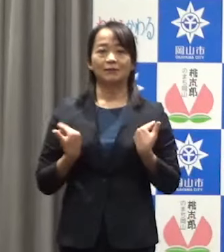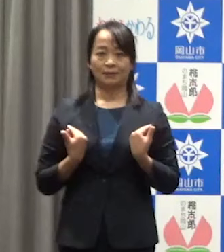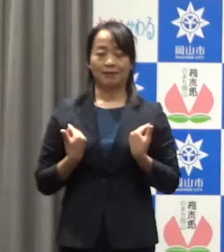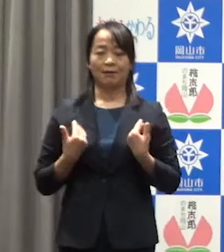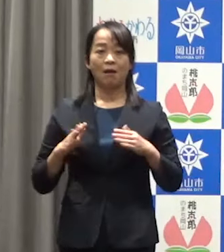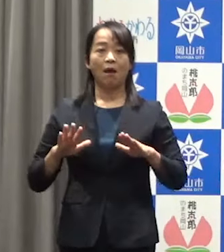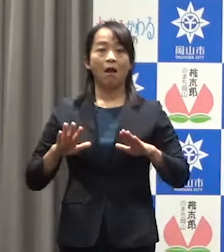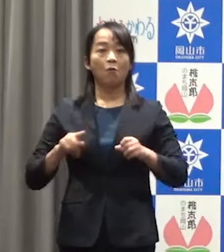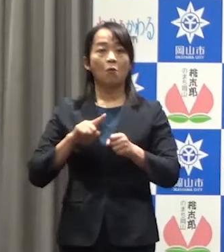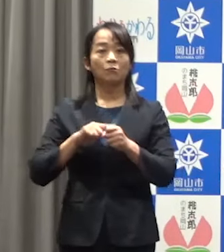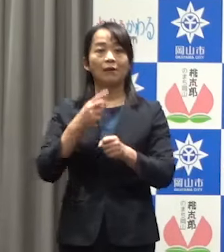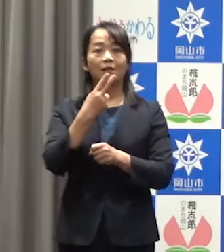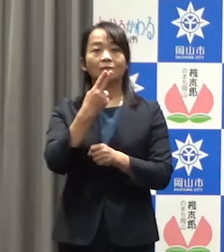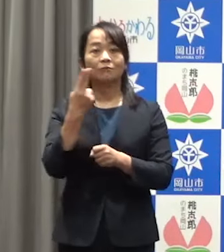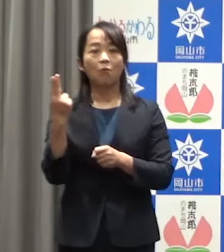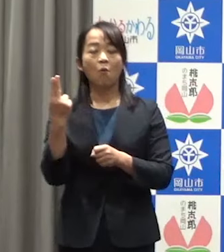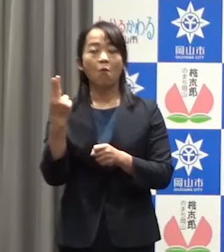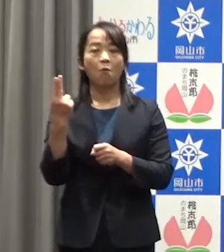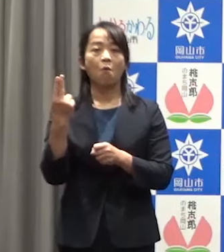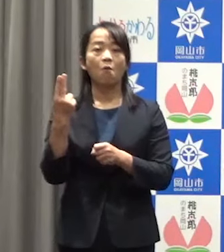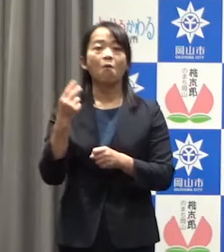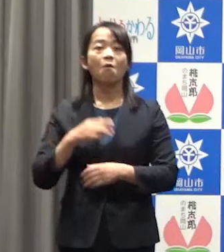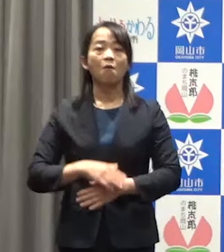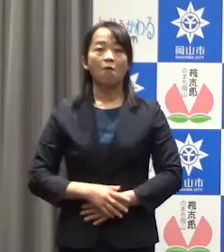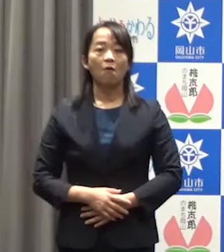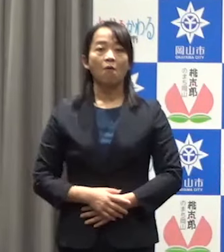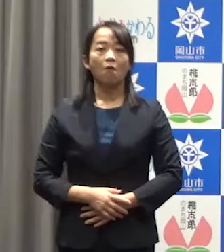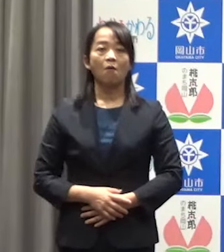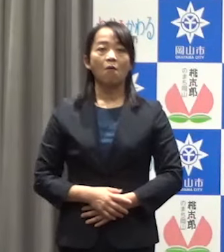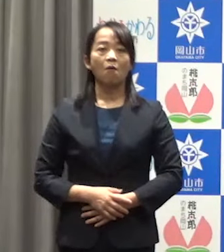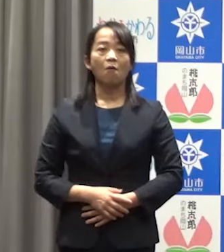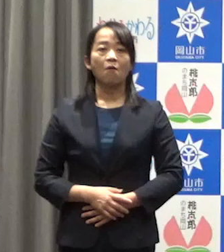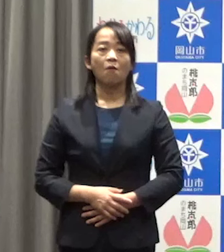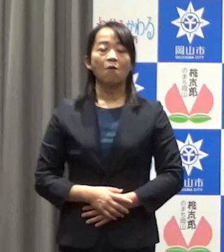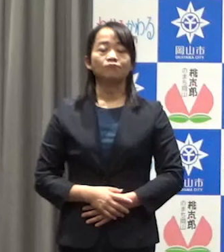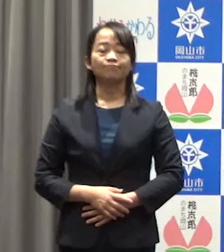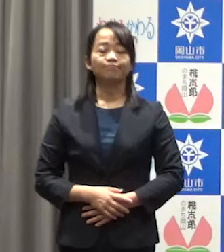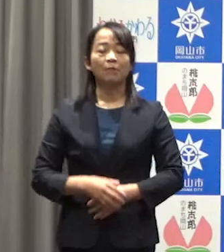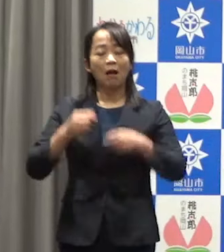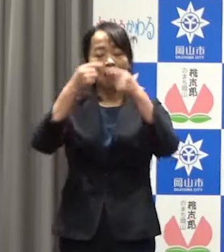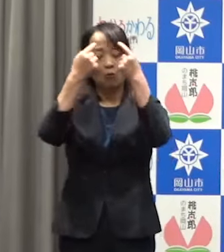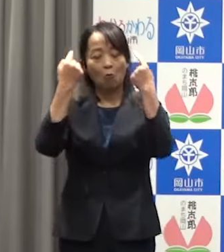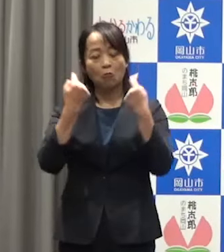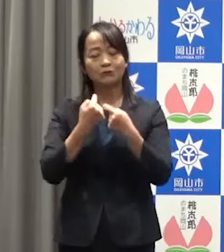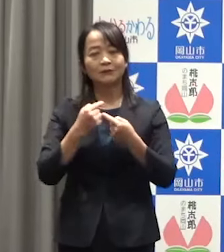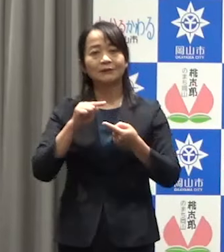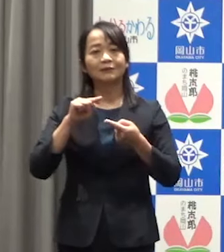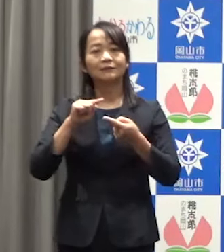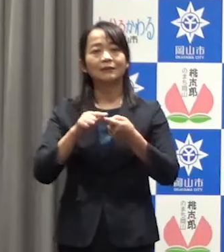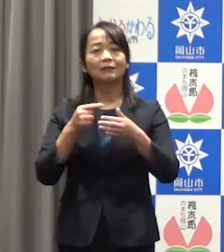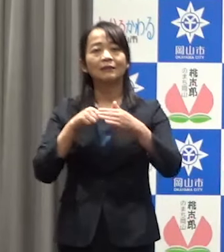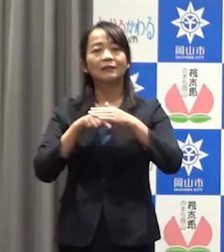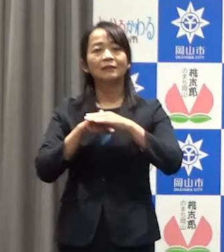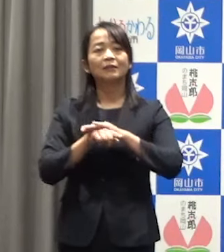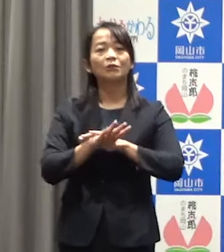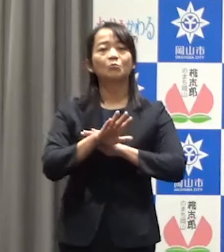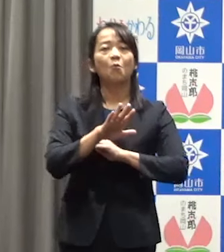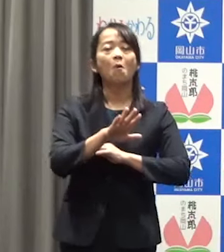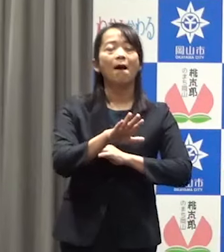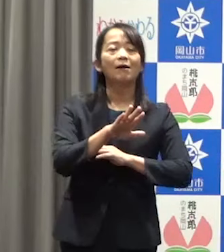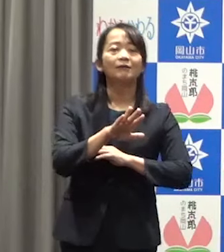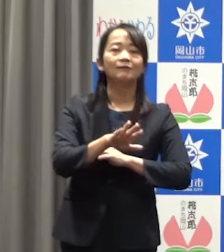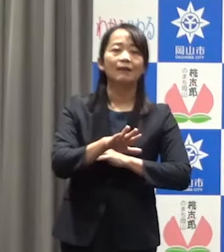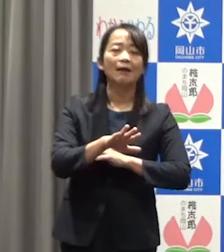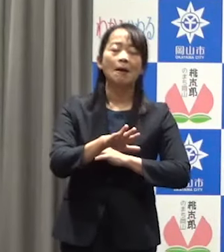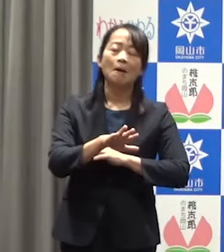今年度あった子は1人は、少しちょっと個人的な事情もあって、我々としては、い